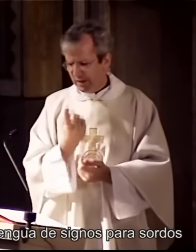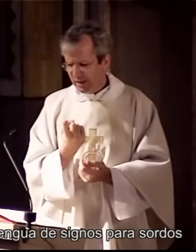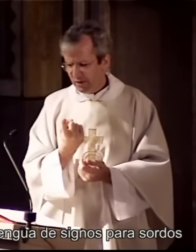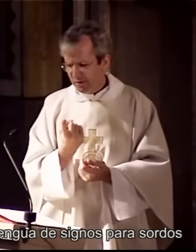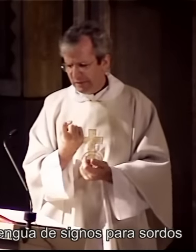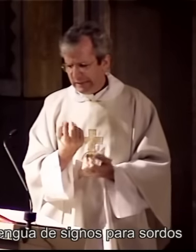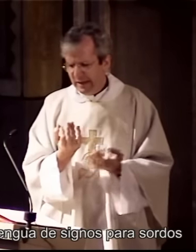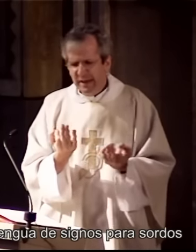dijo: